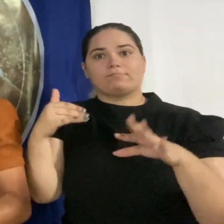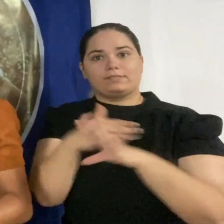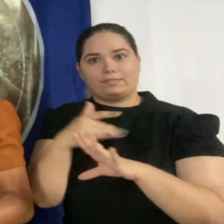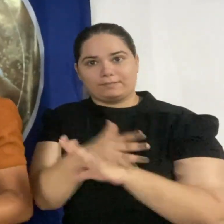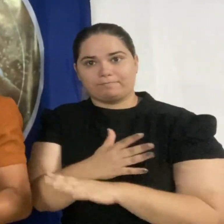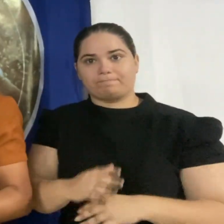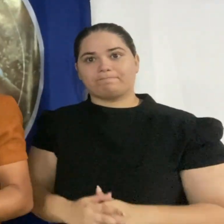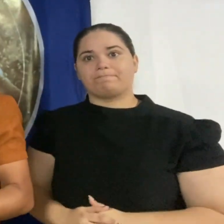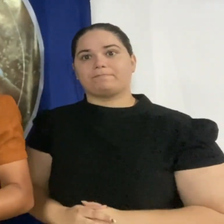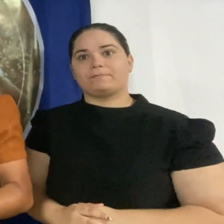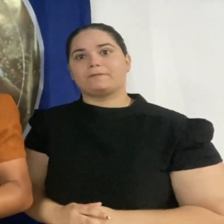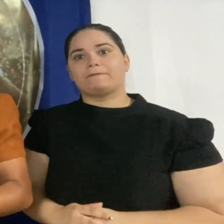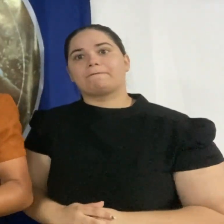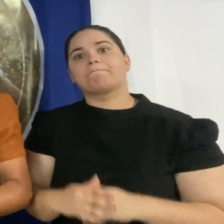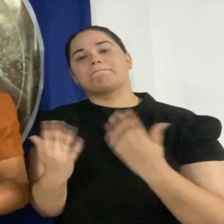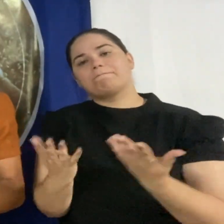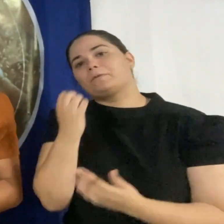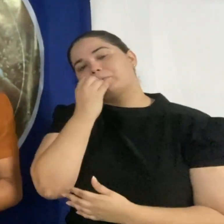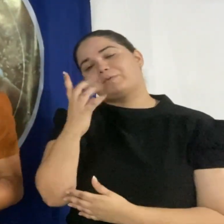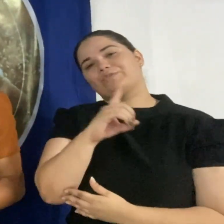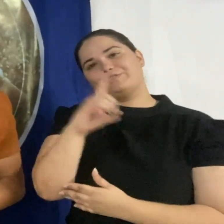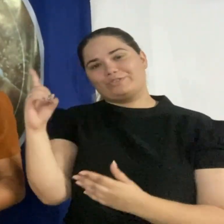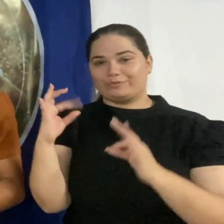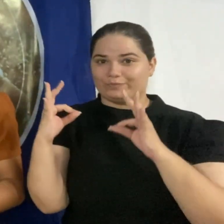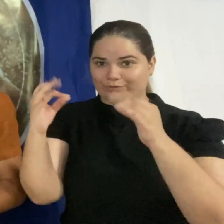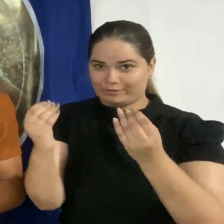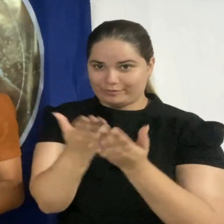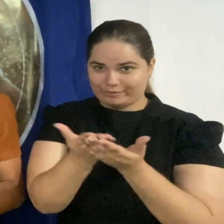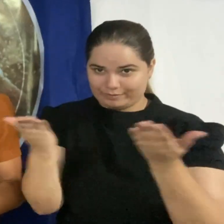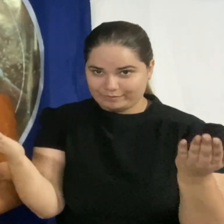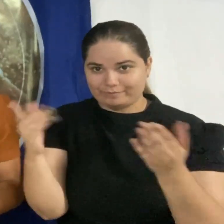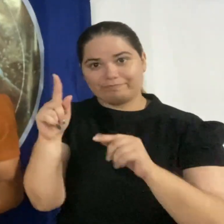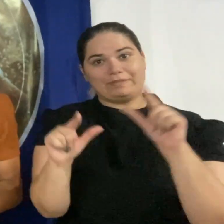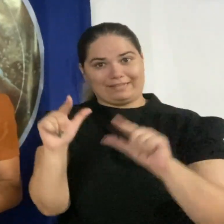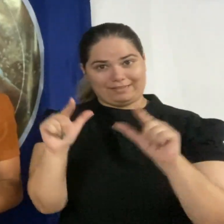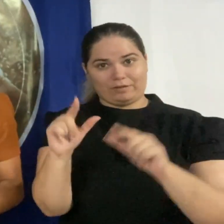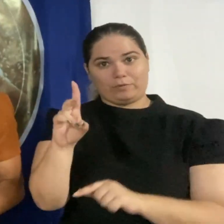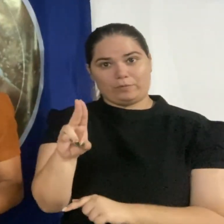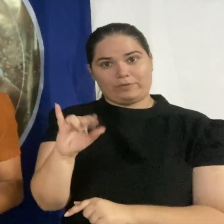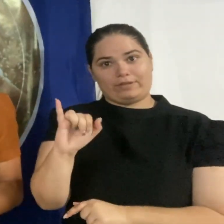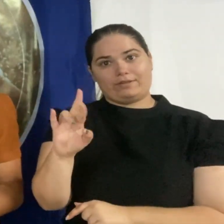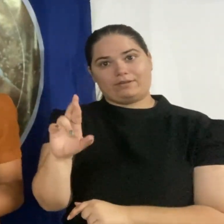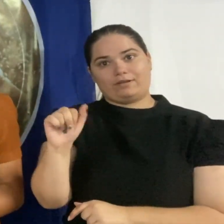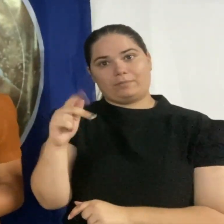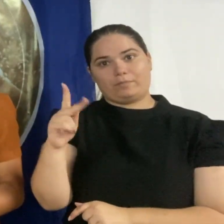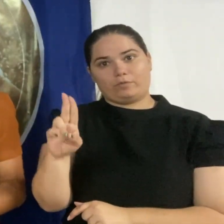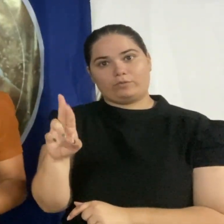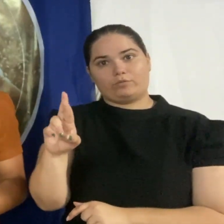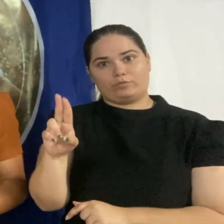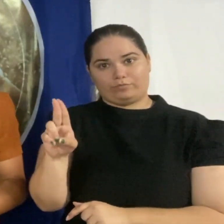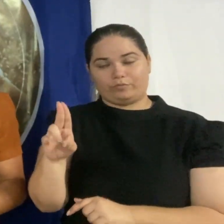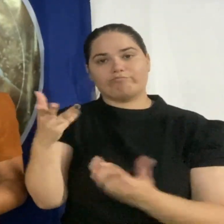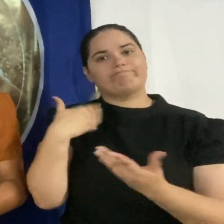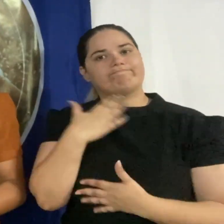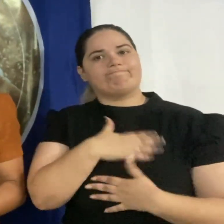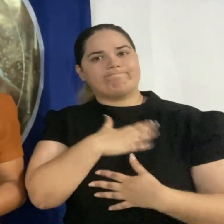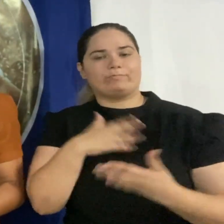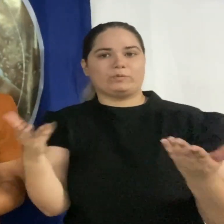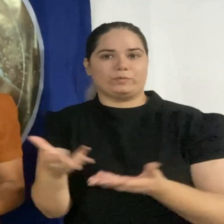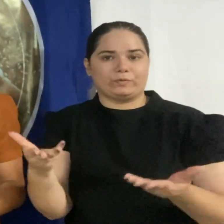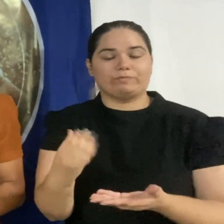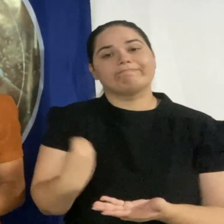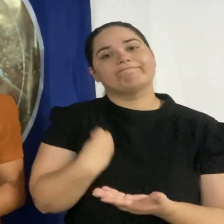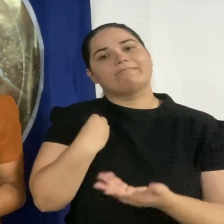Bem-vinda e bom dia. Bom dia, Arinhos. Bom dia a todos da Rádio Uirapuru. É um prazer a gente estar aqui hoje implantando